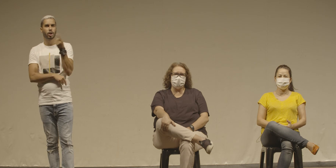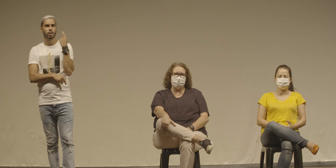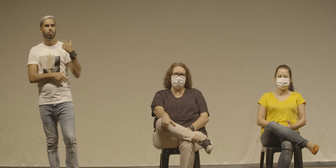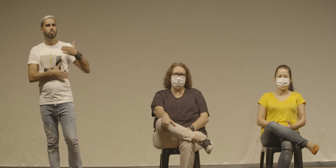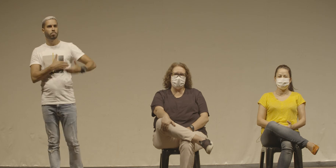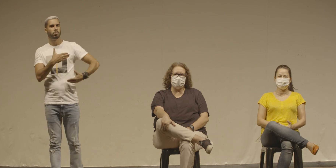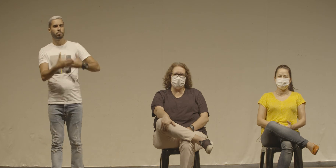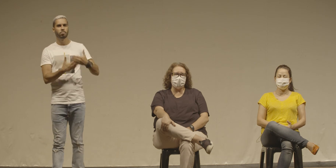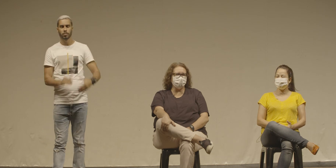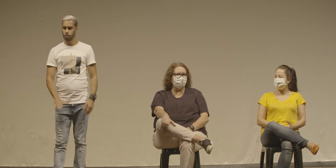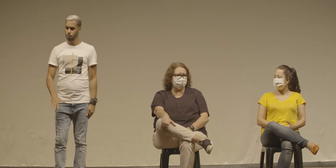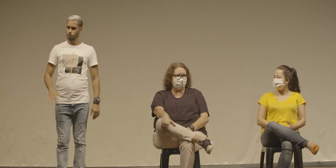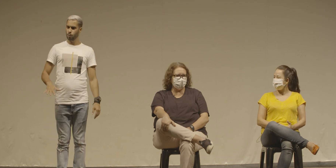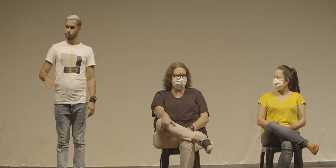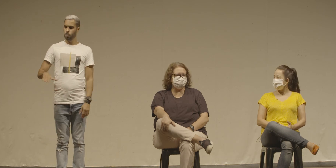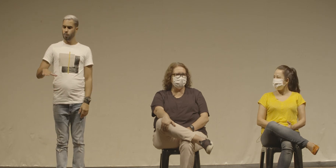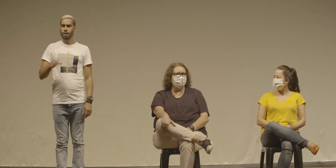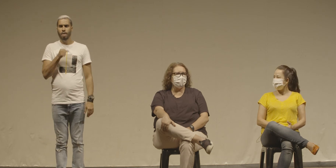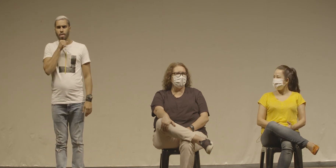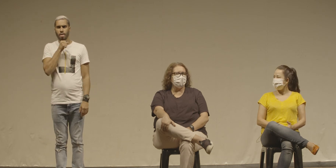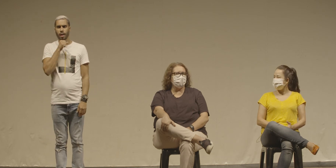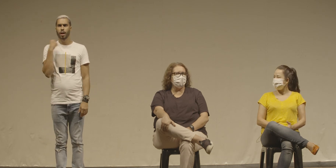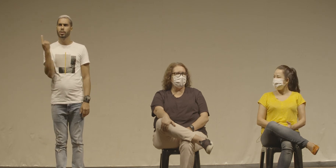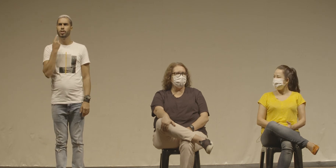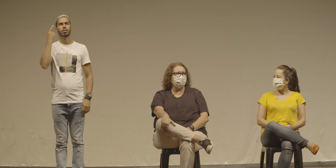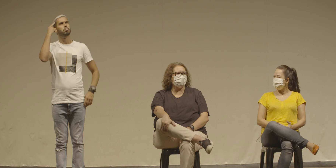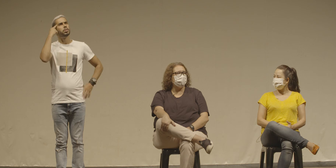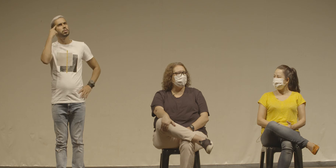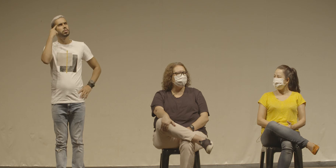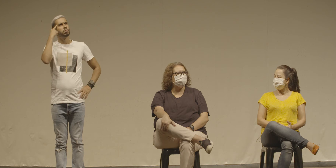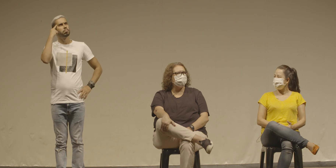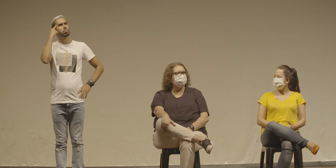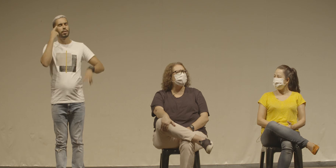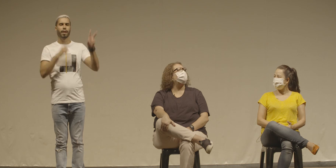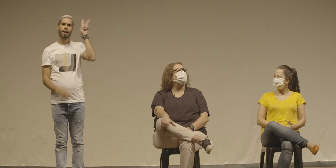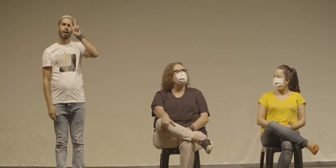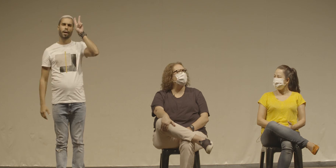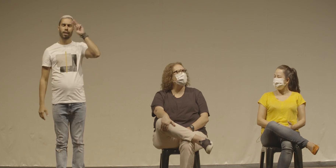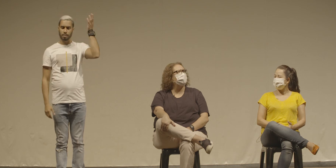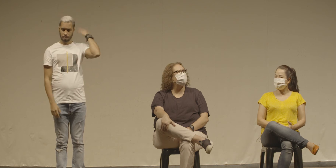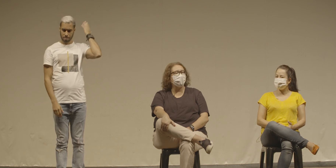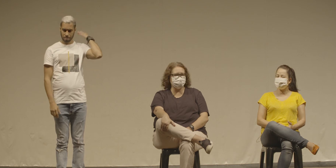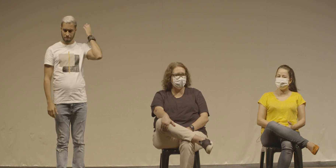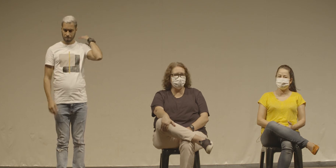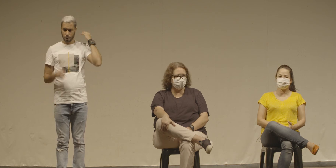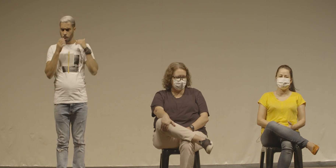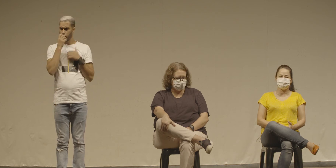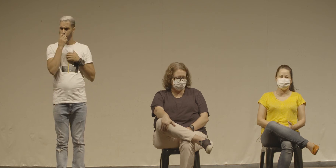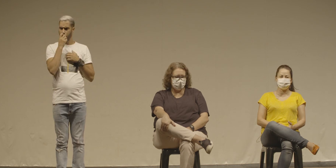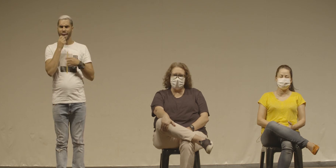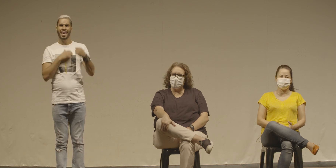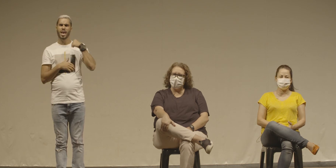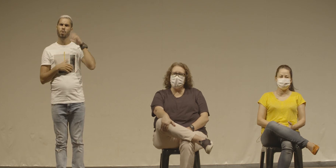gente vai olhando para trás e pensando, nossa, gente, eu já passei por isso, parece até que nem foi